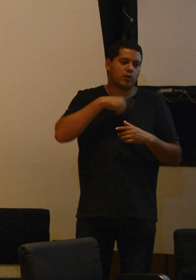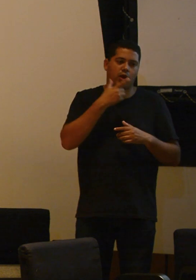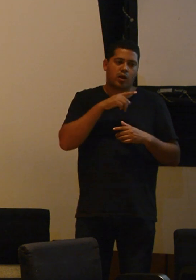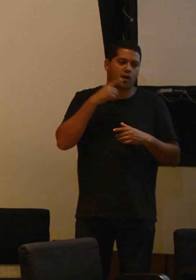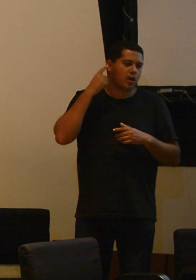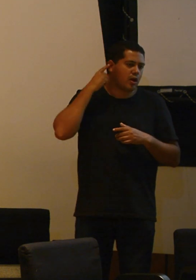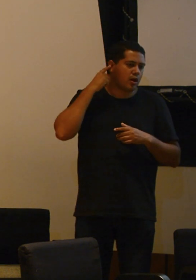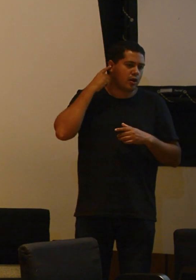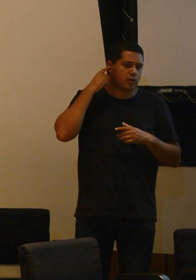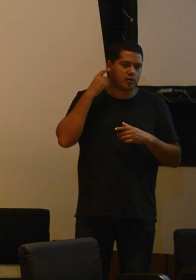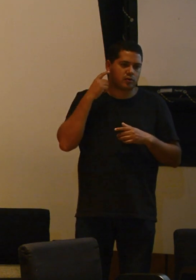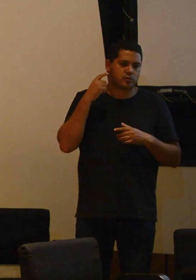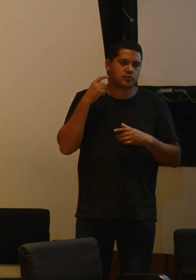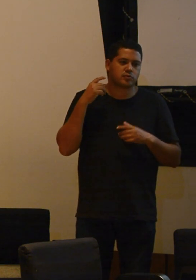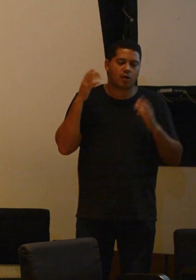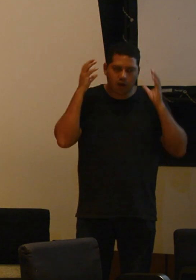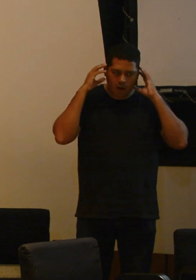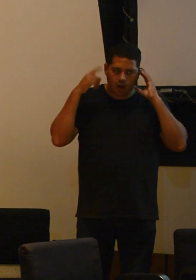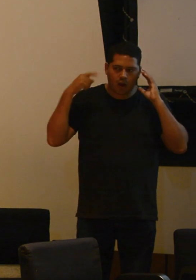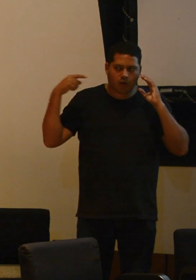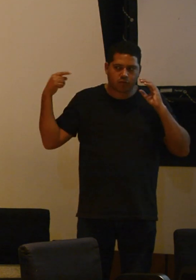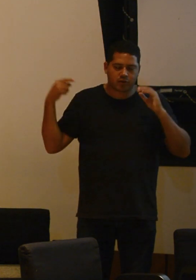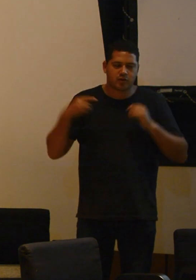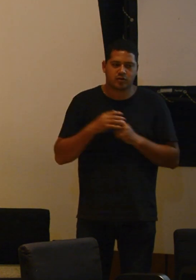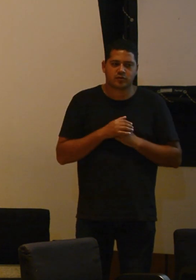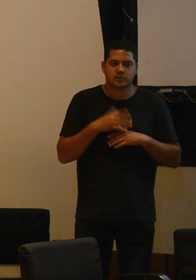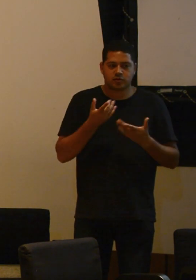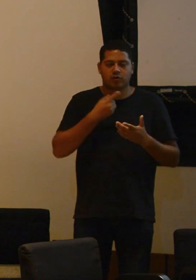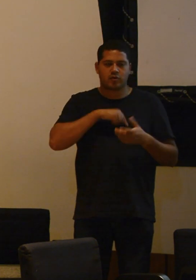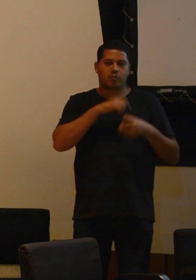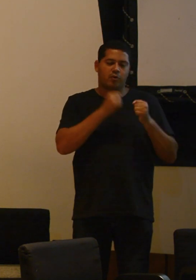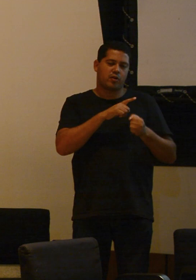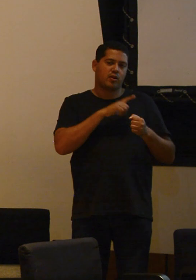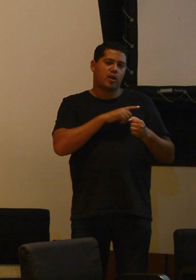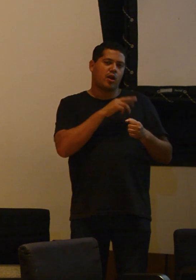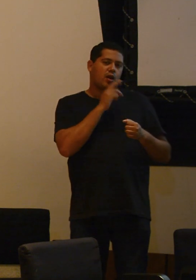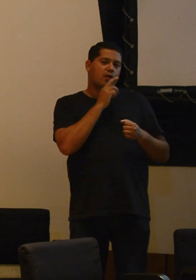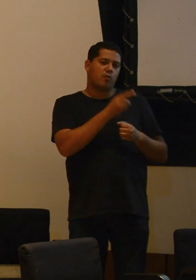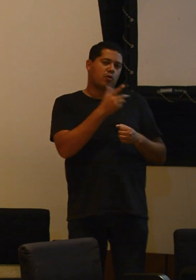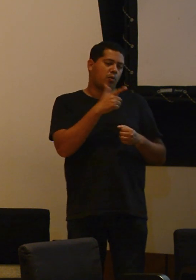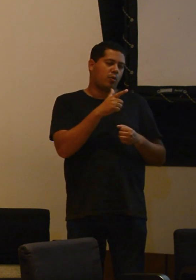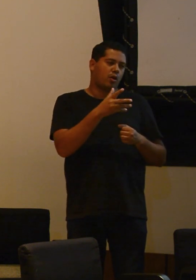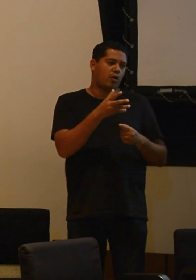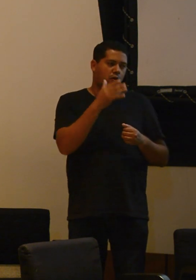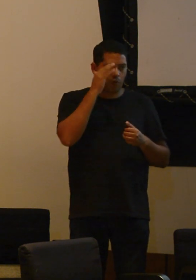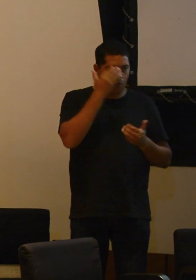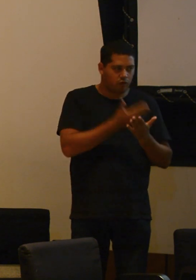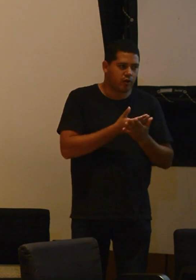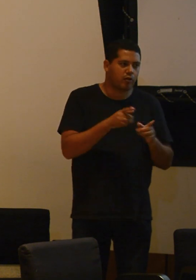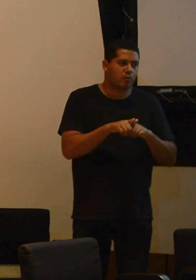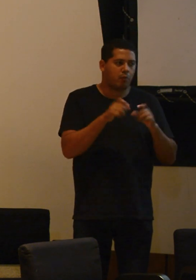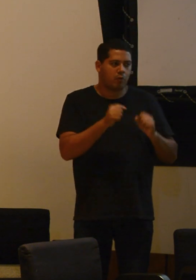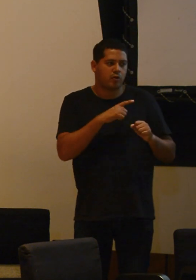em cada orelha. Mas o que acontece? A gente pode ter respostas que não são confiáveis, a gente pode ter